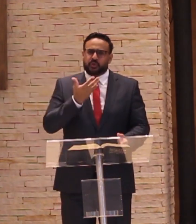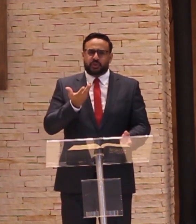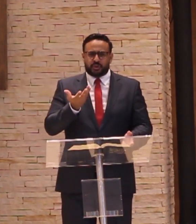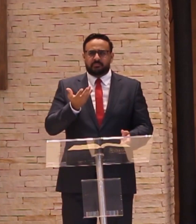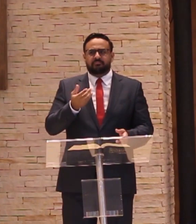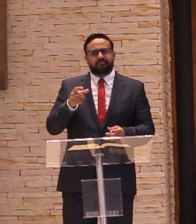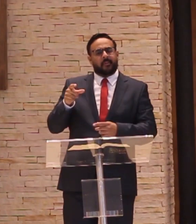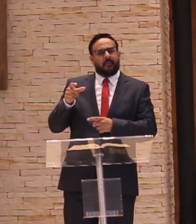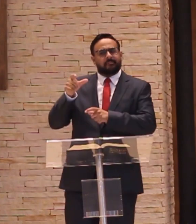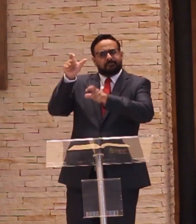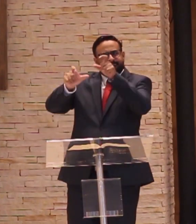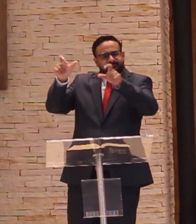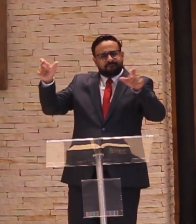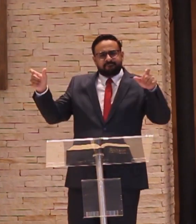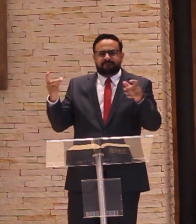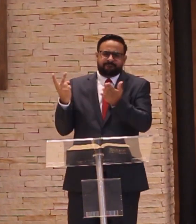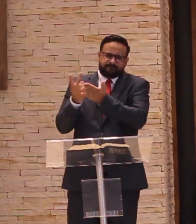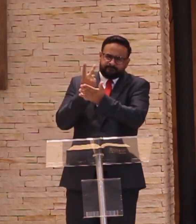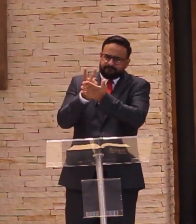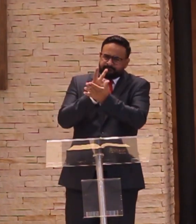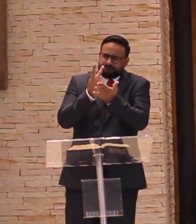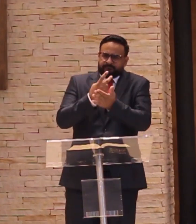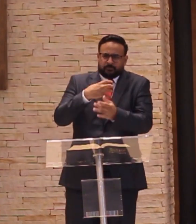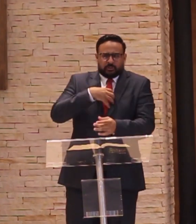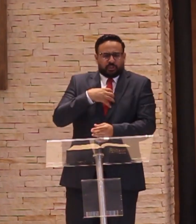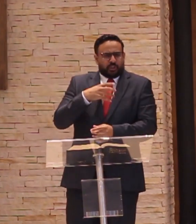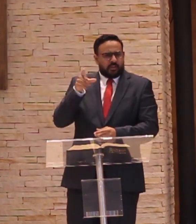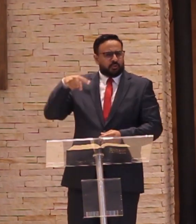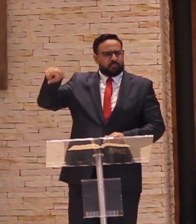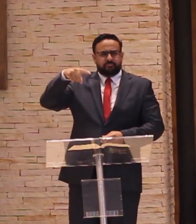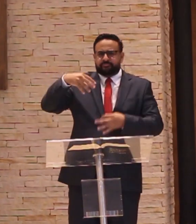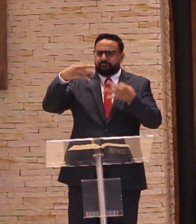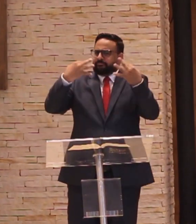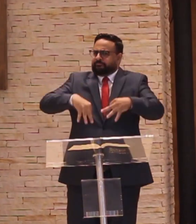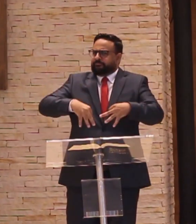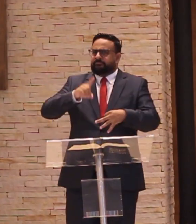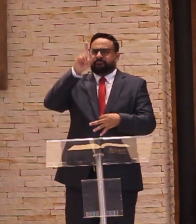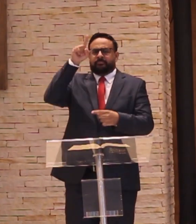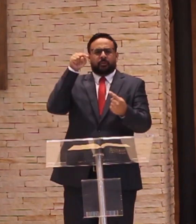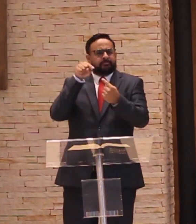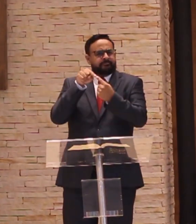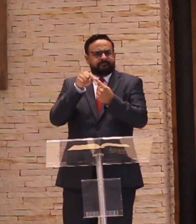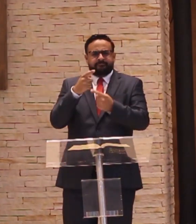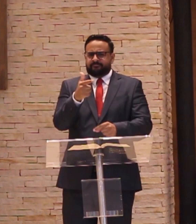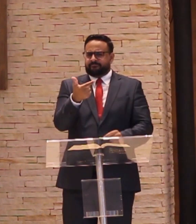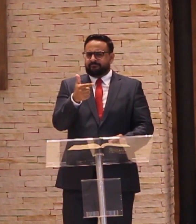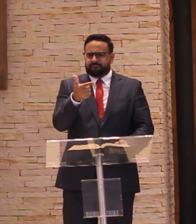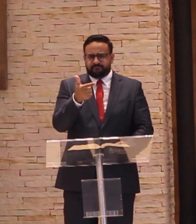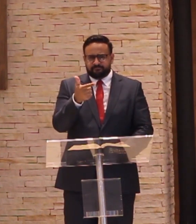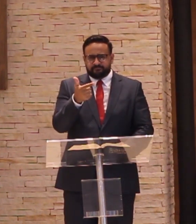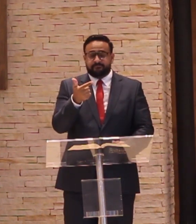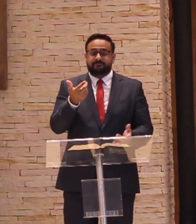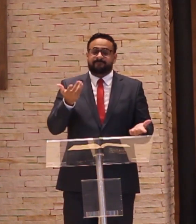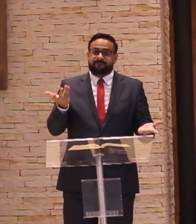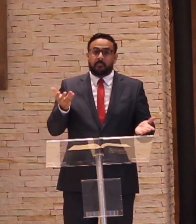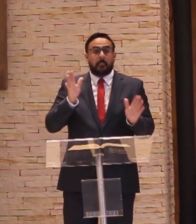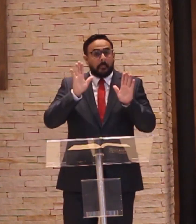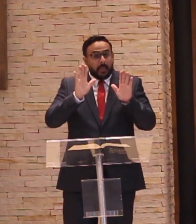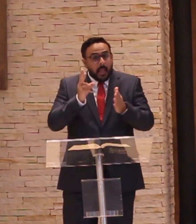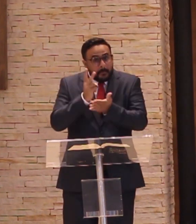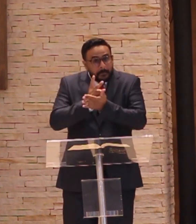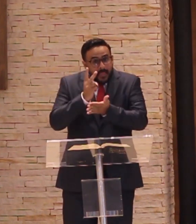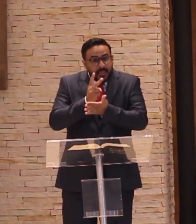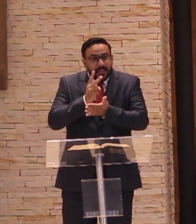embora. E infelizmente existem muitas pessoas assim. Esse tipo de atitude não agrada a Deus, não é certo. Deus